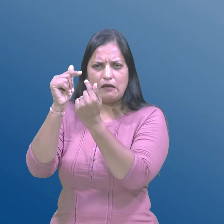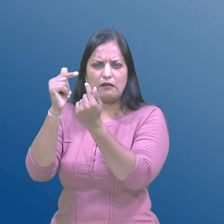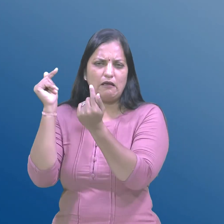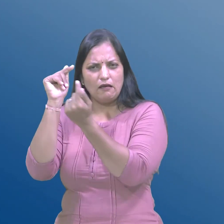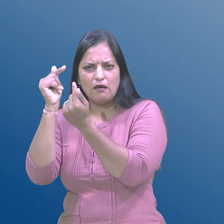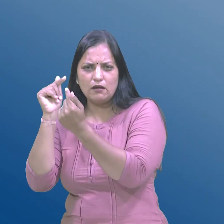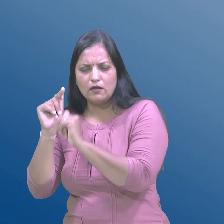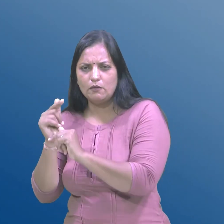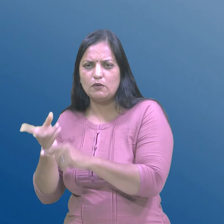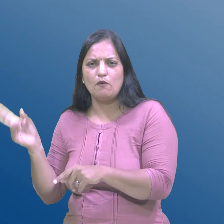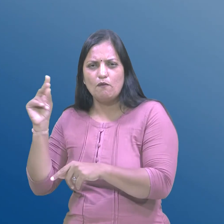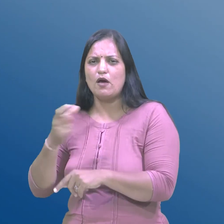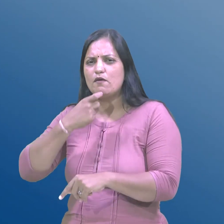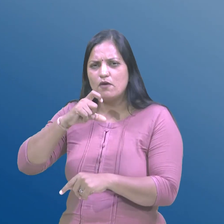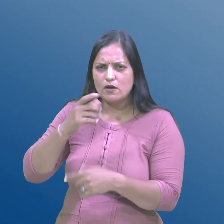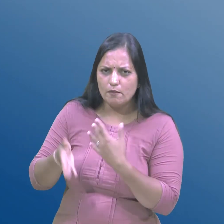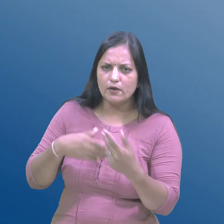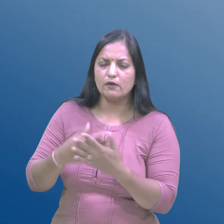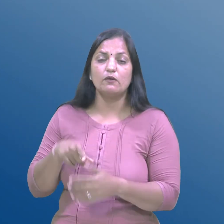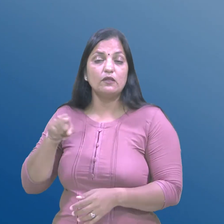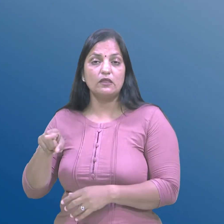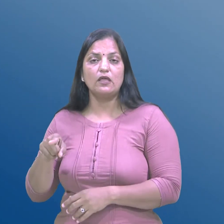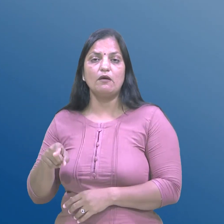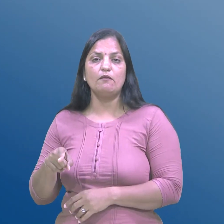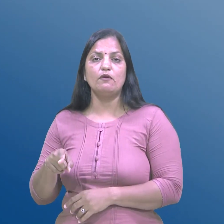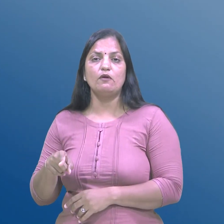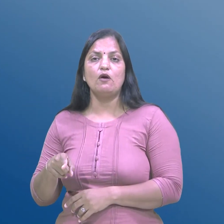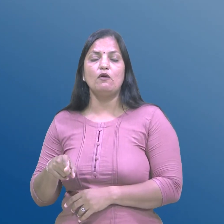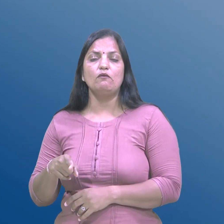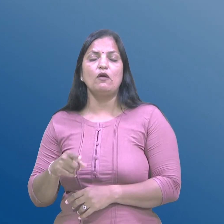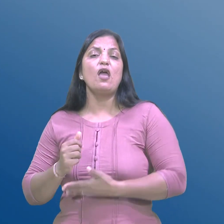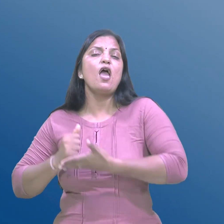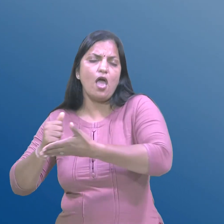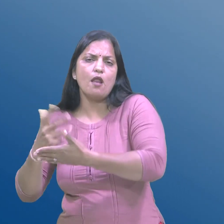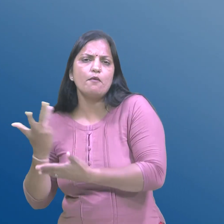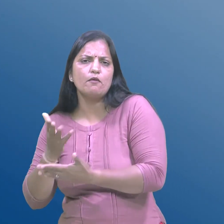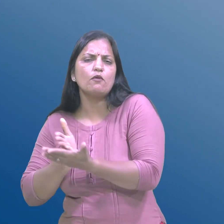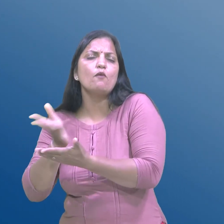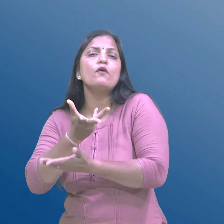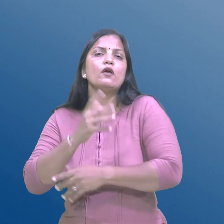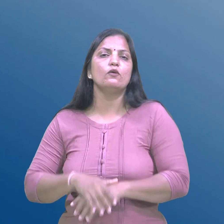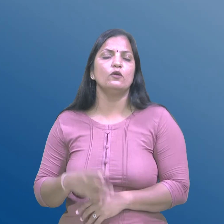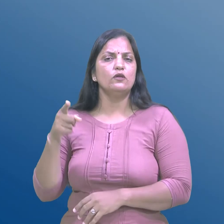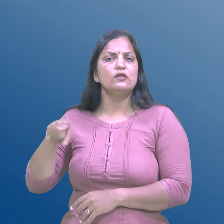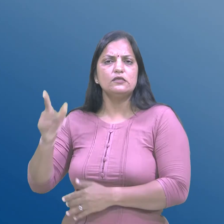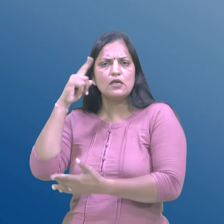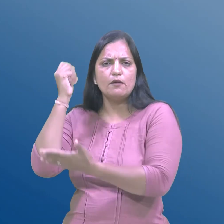તેવા કિસ્સામાં આપવાના સહયોગનો પ્રકાર અને તેની રીતે નક્કી કરવામાં